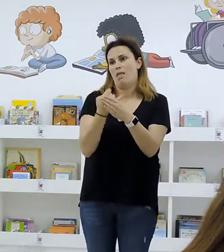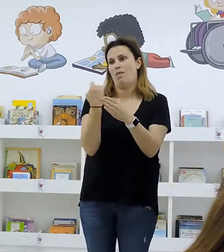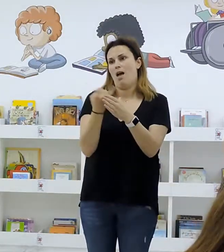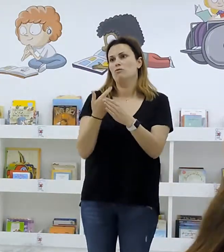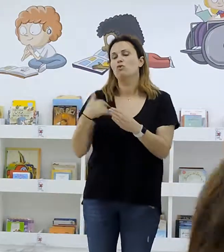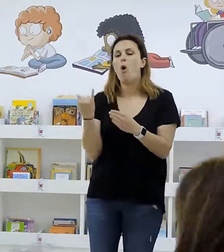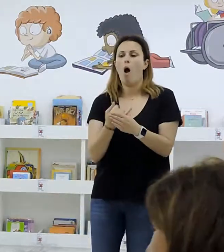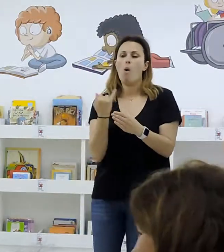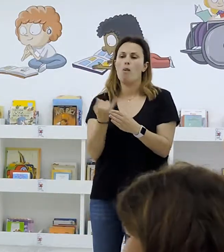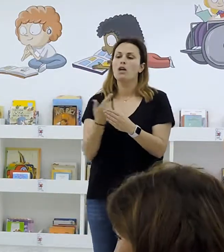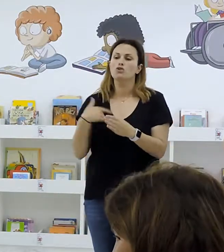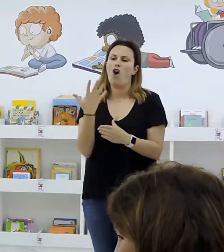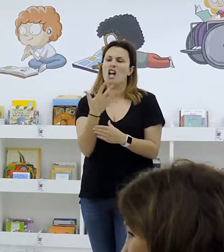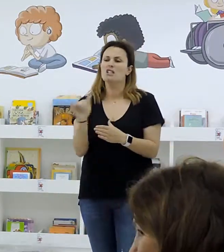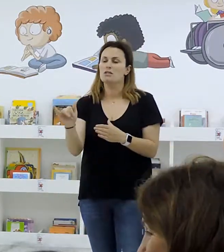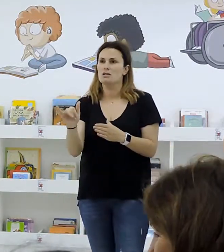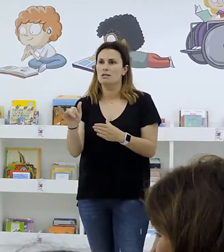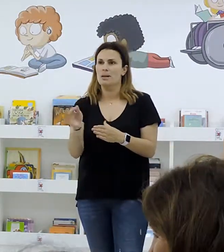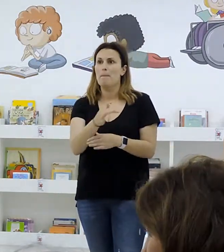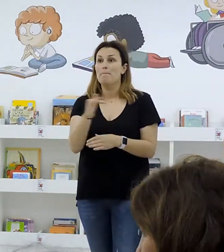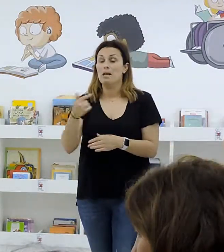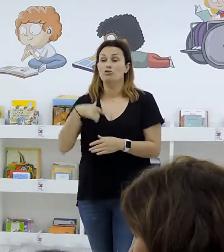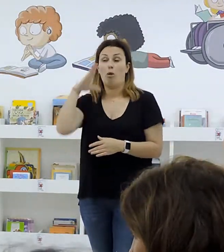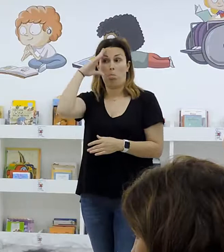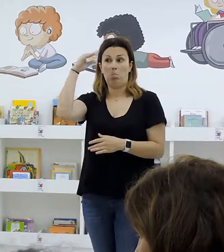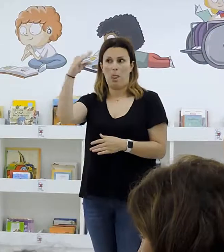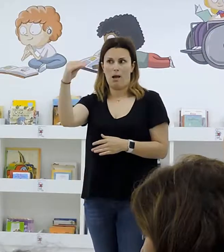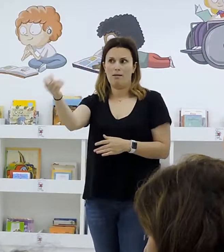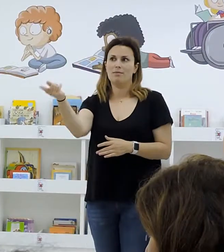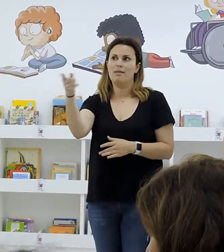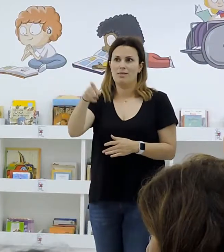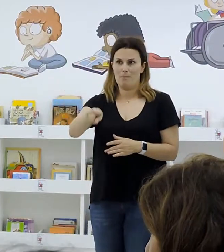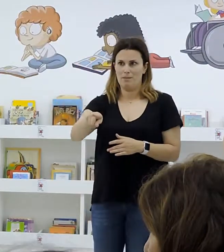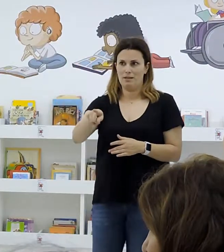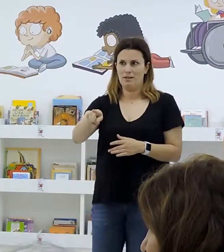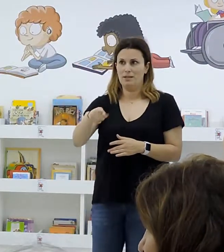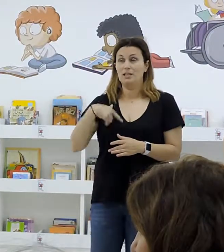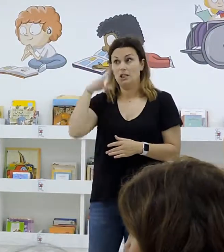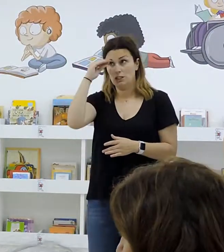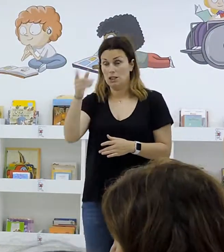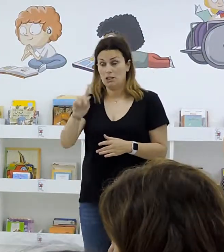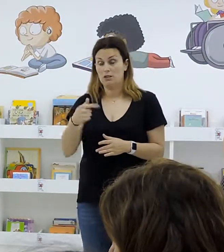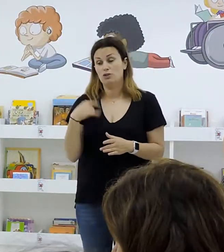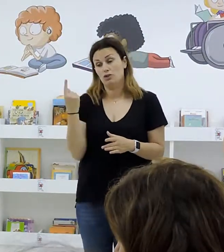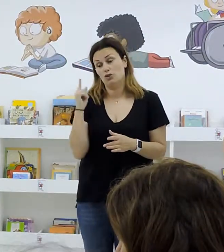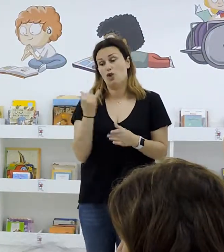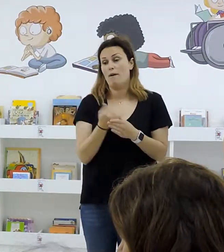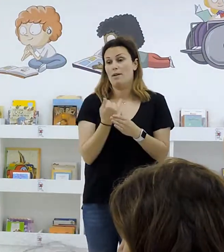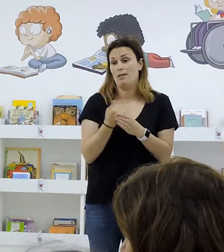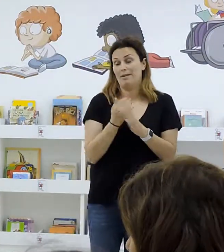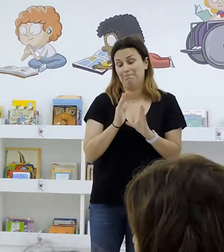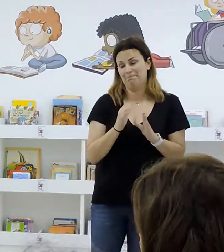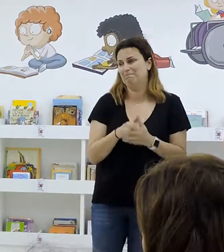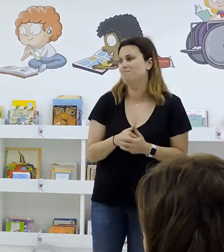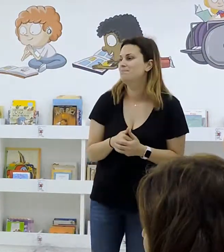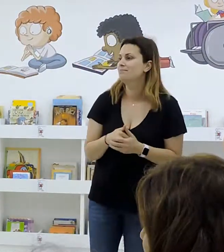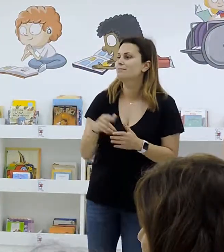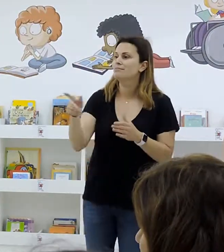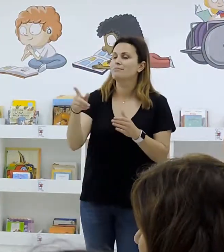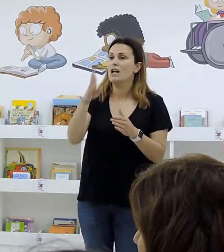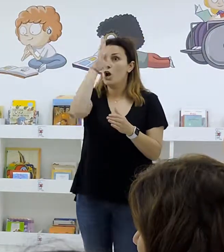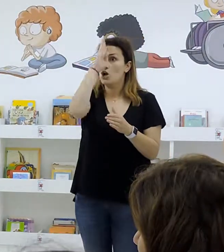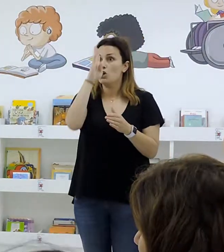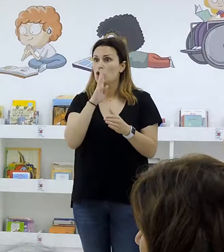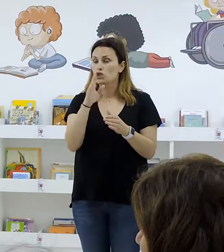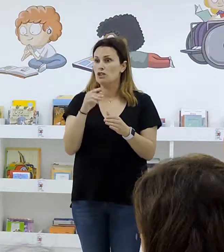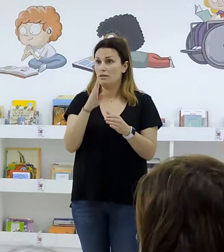gran habilidad, y hay que tener una gran inteligencia, y yo tengo una gran habilidad, ¿vale? Da igual. Hay que esconder el pañuelo rosa